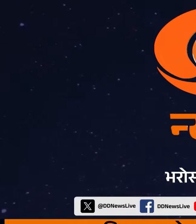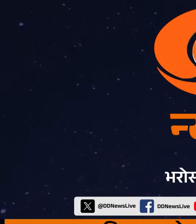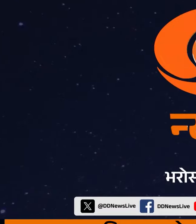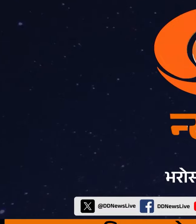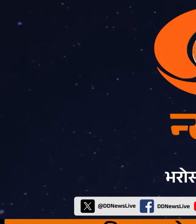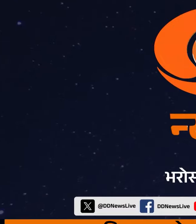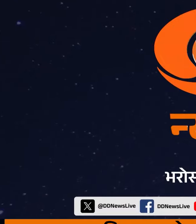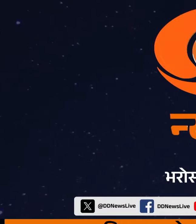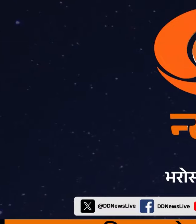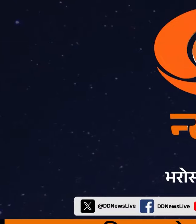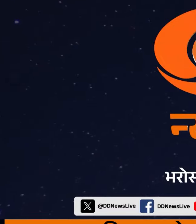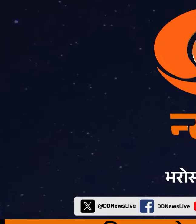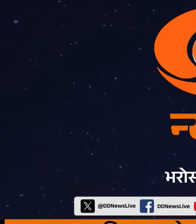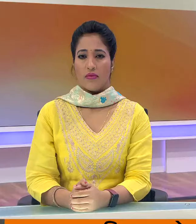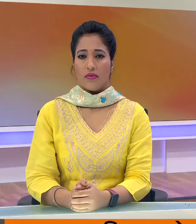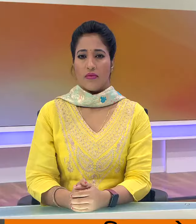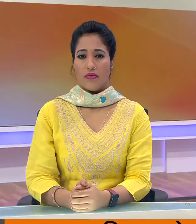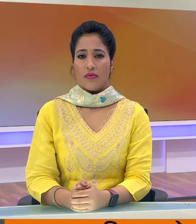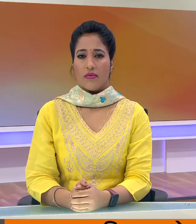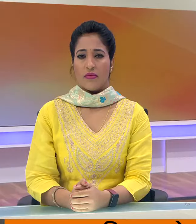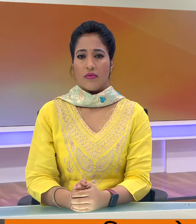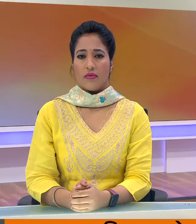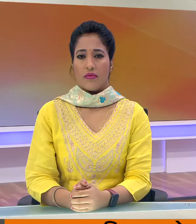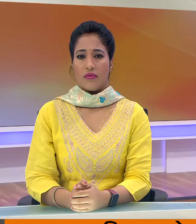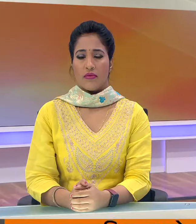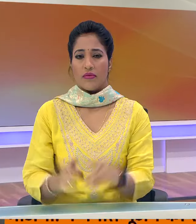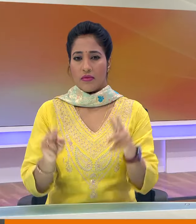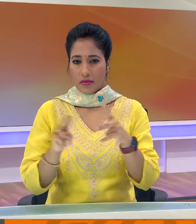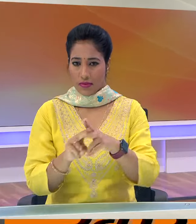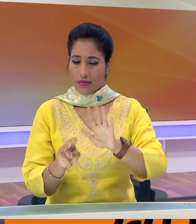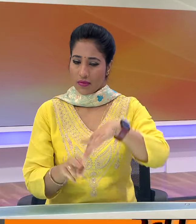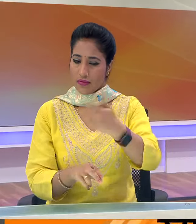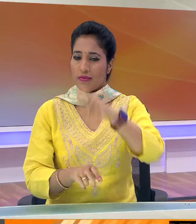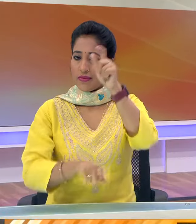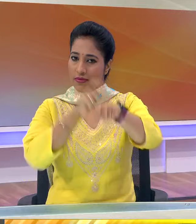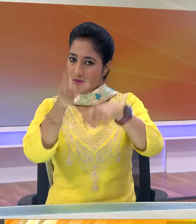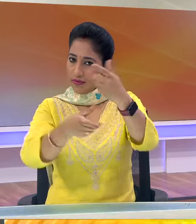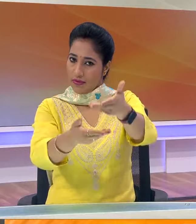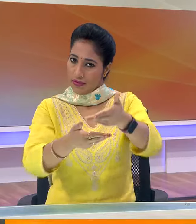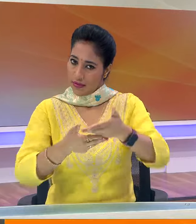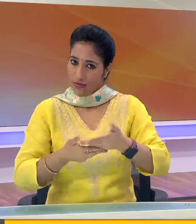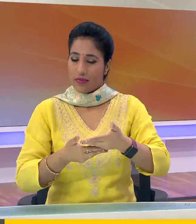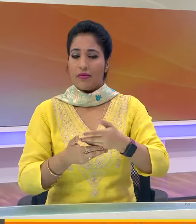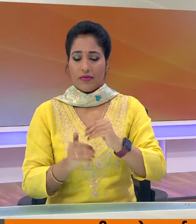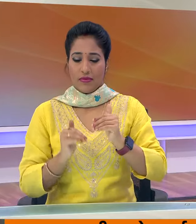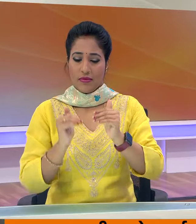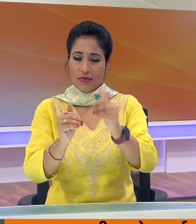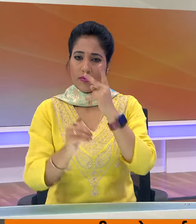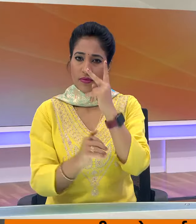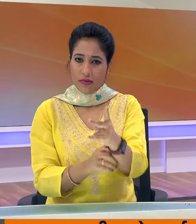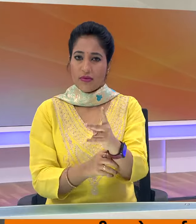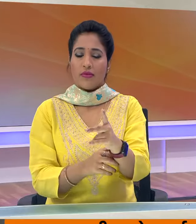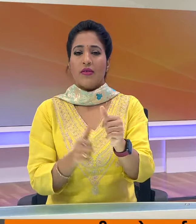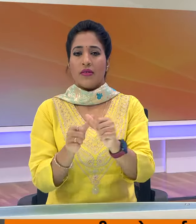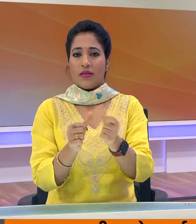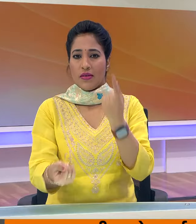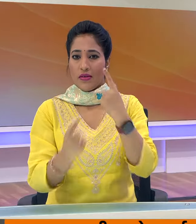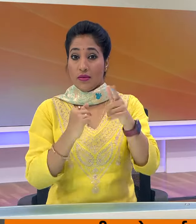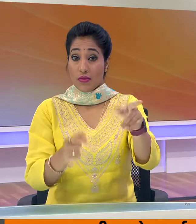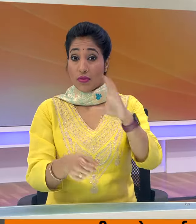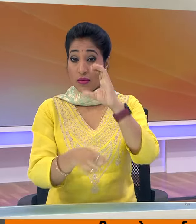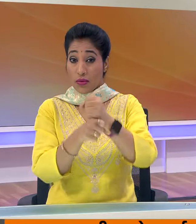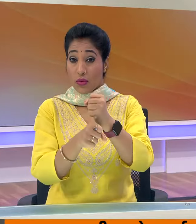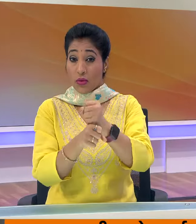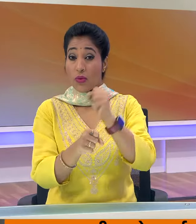ब्रेक के बाद आपका एक बार फिर स्वागत है। आइए आगे बढ़ते हैं। असम के लोग भी केंद्र